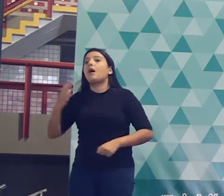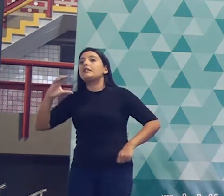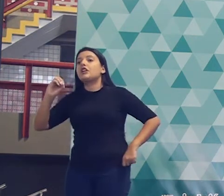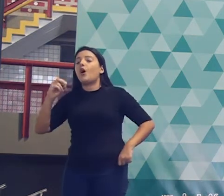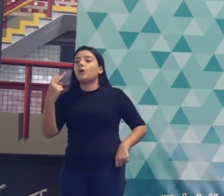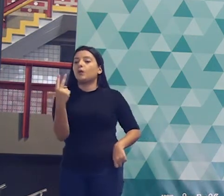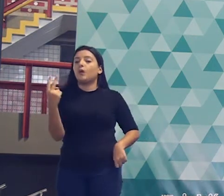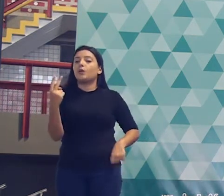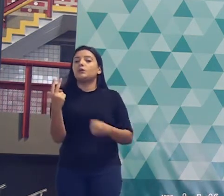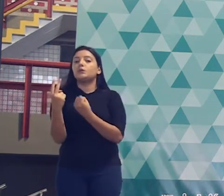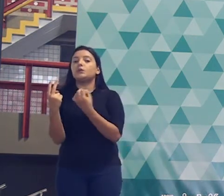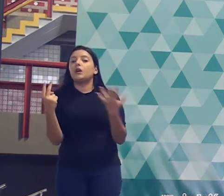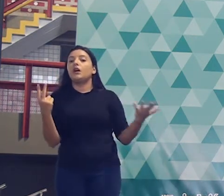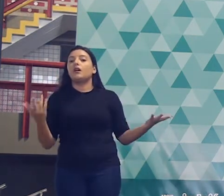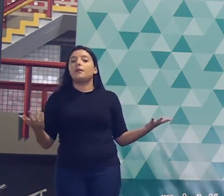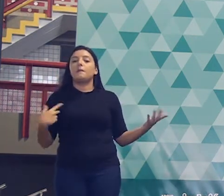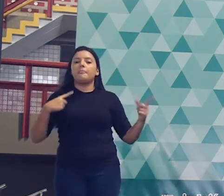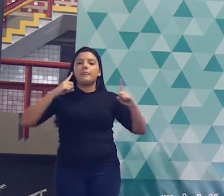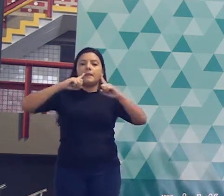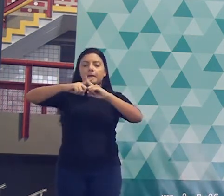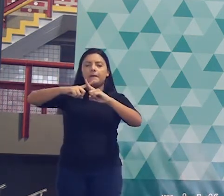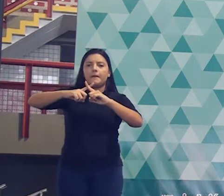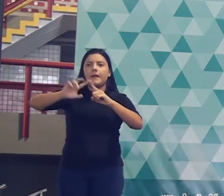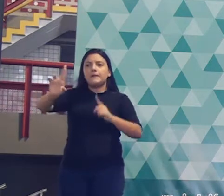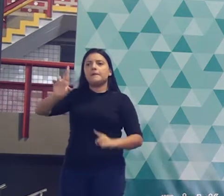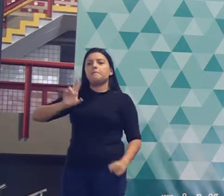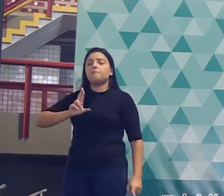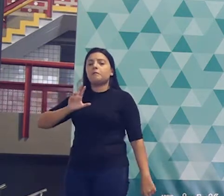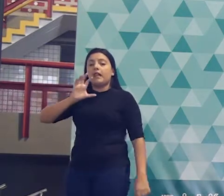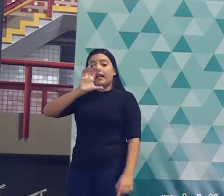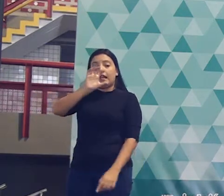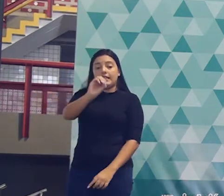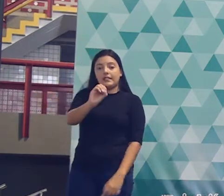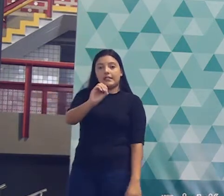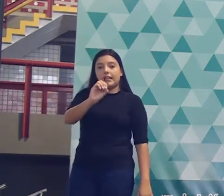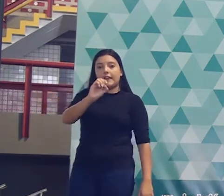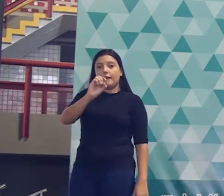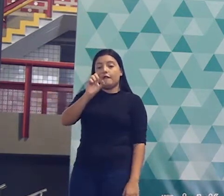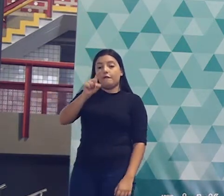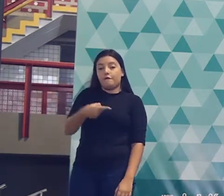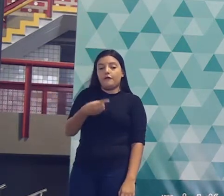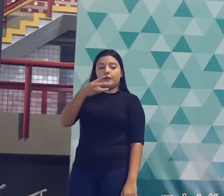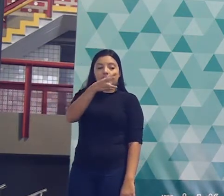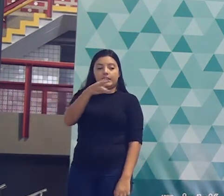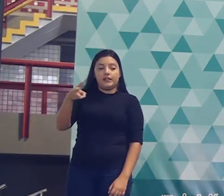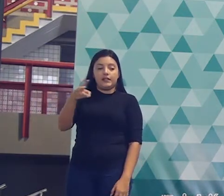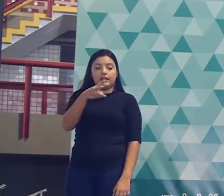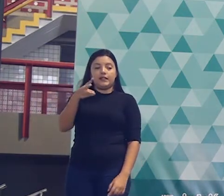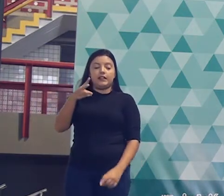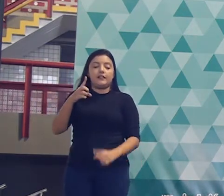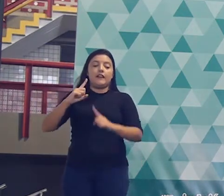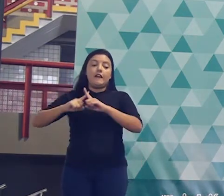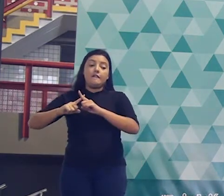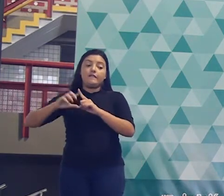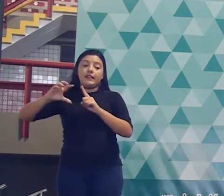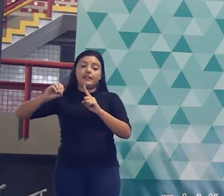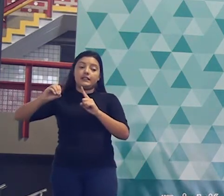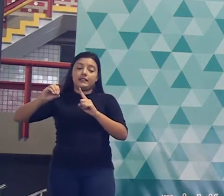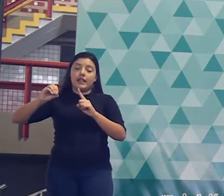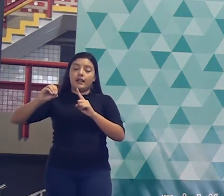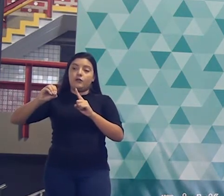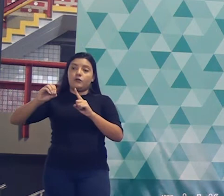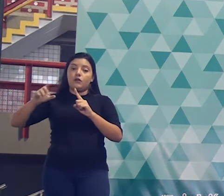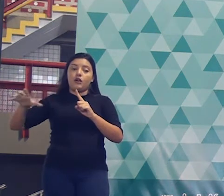CO2? Fez de novo, meu pelos extremos, eu vou obter quanto? 0,33 vezes 10 a 8ª